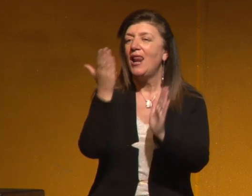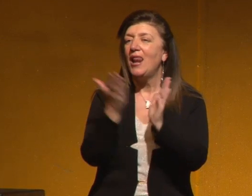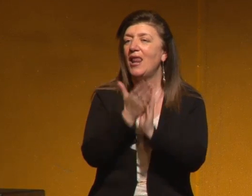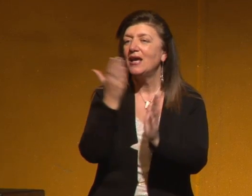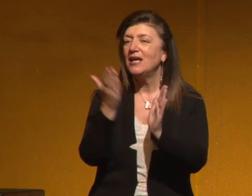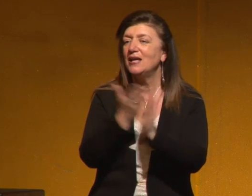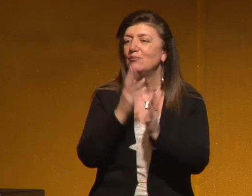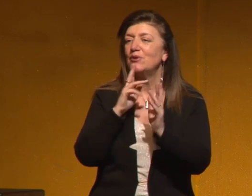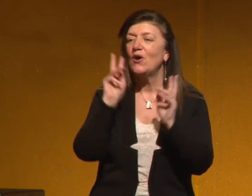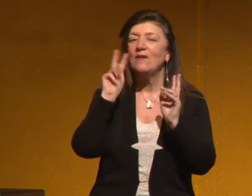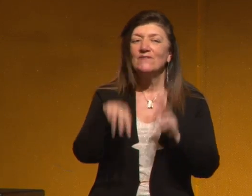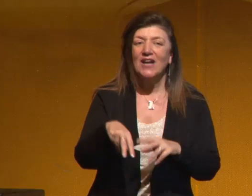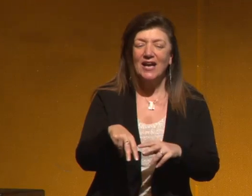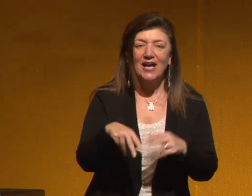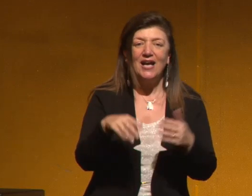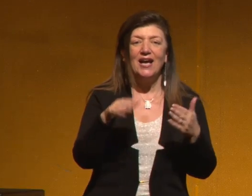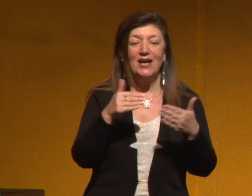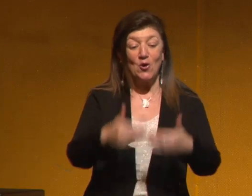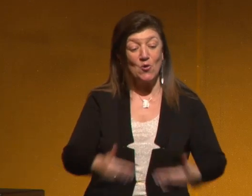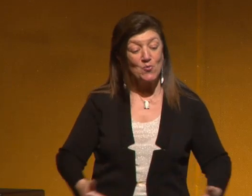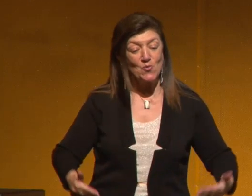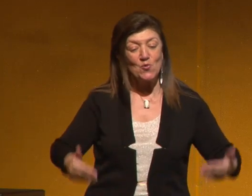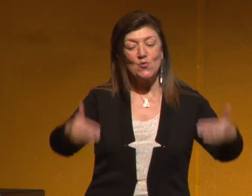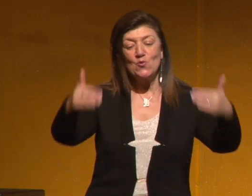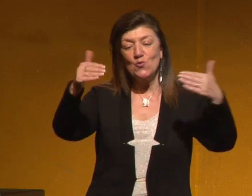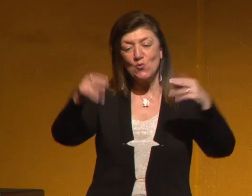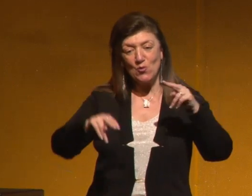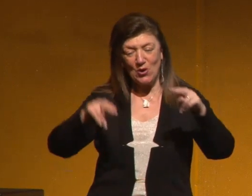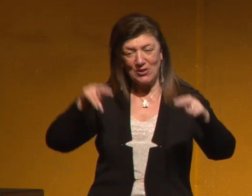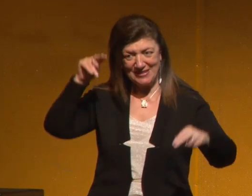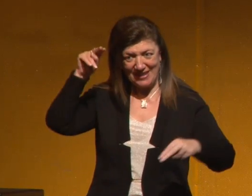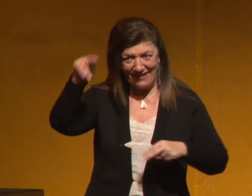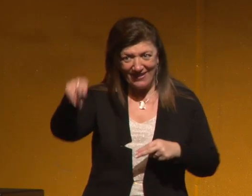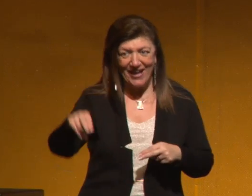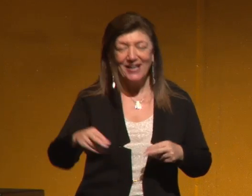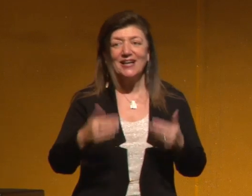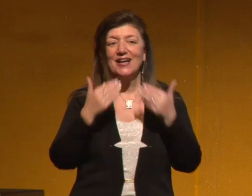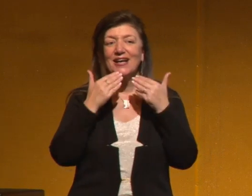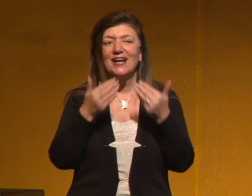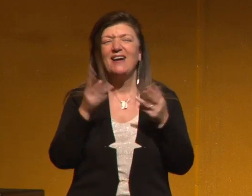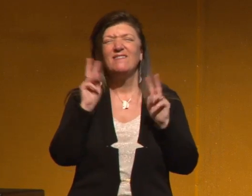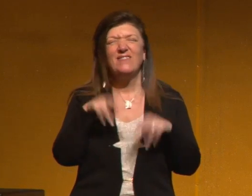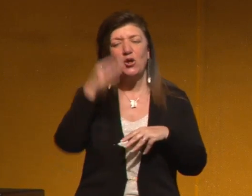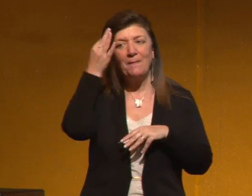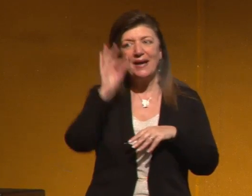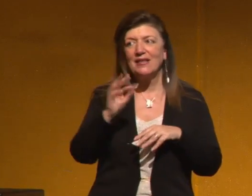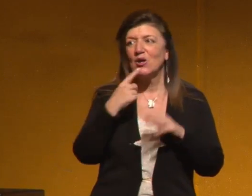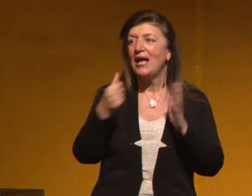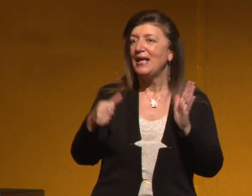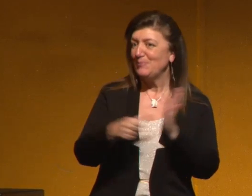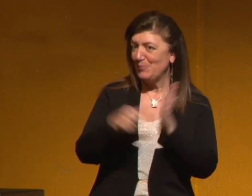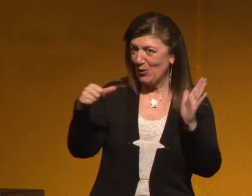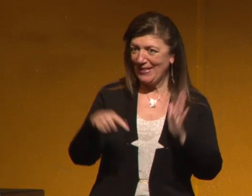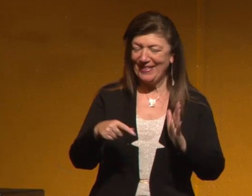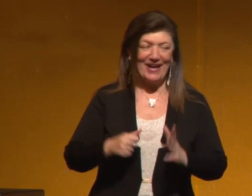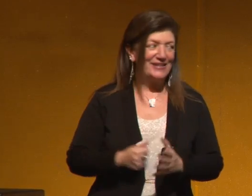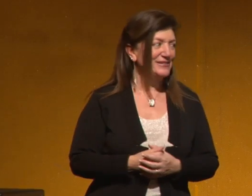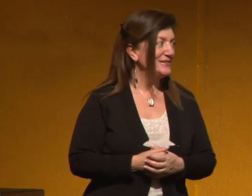scavalca il muro anche spinato e questo è un particolare veramente importante e